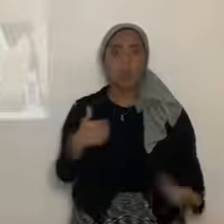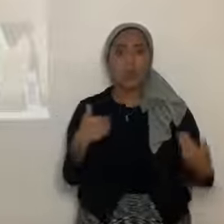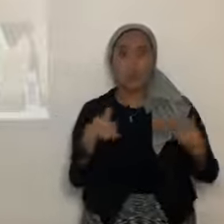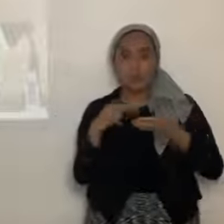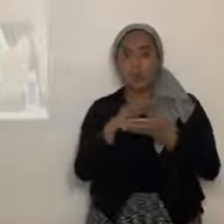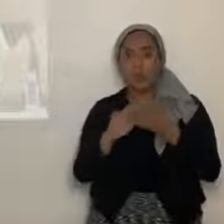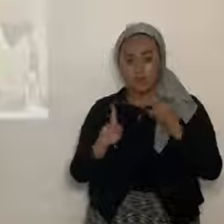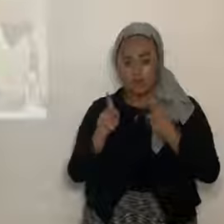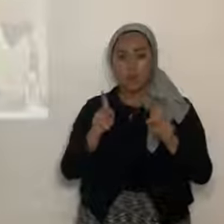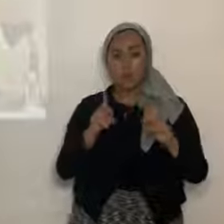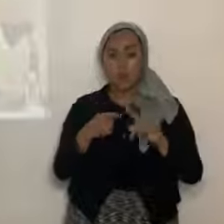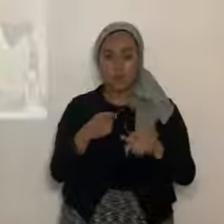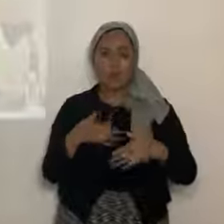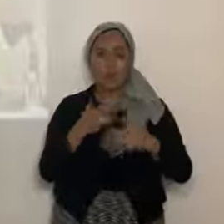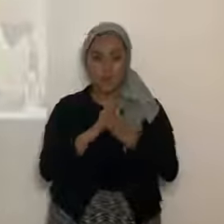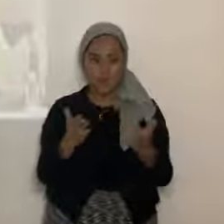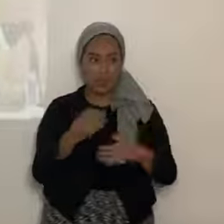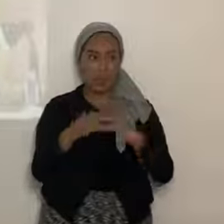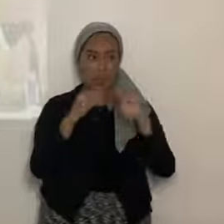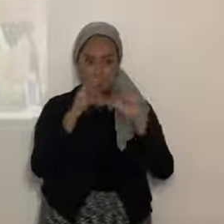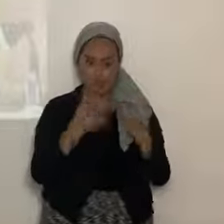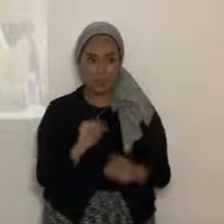santas de gozo y paz local y mundial. Bien.